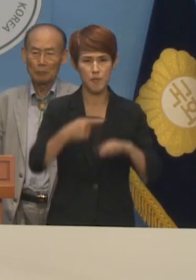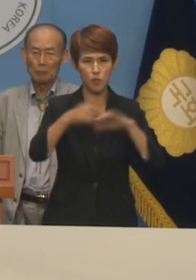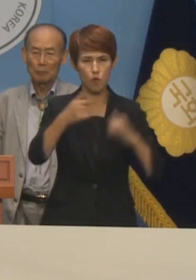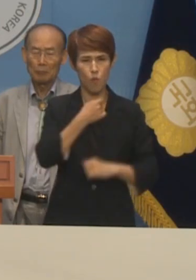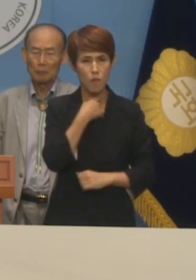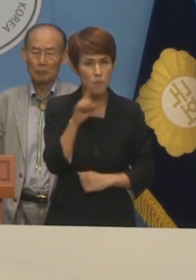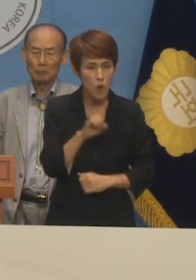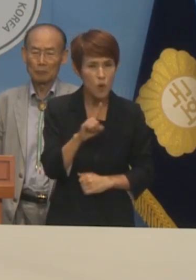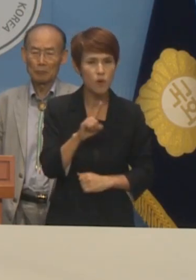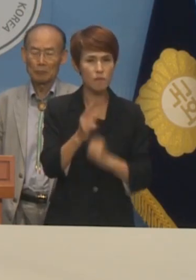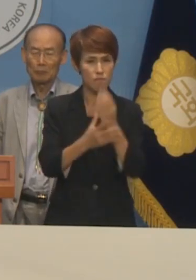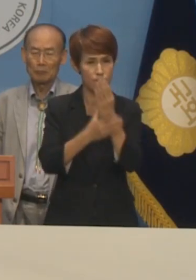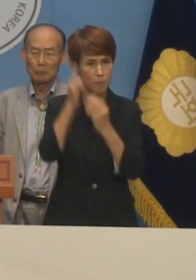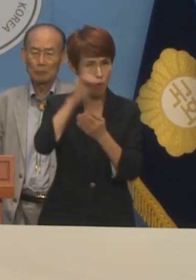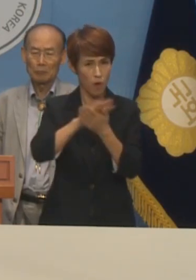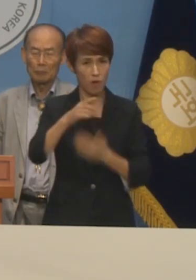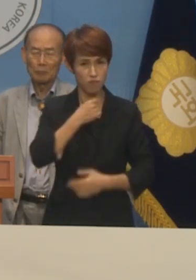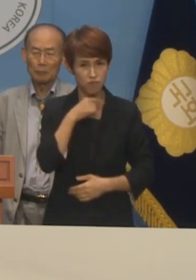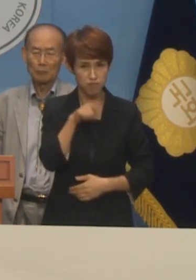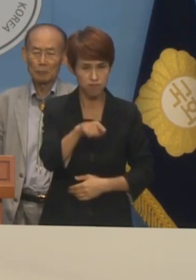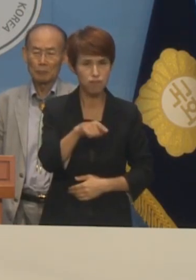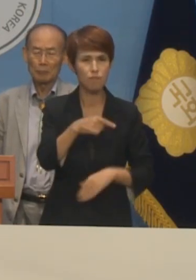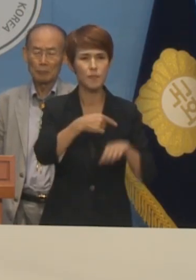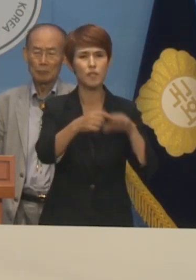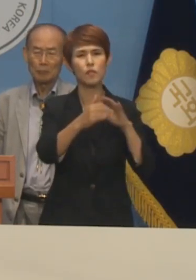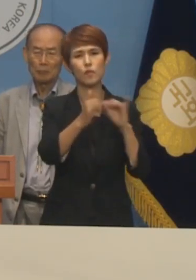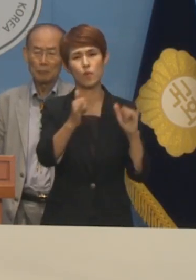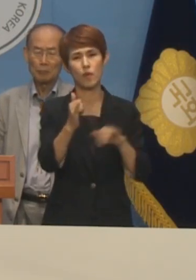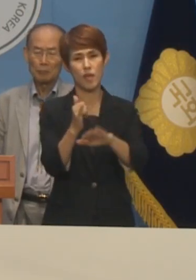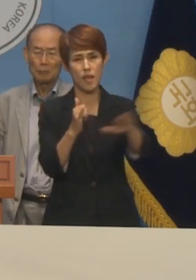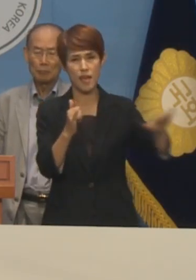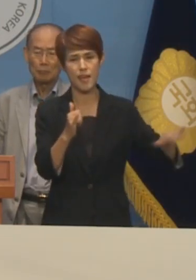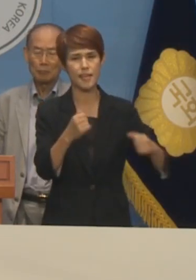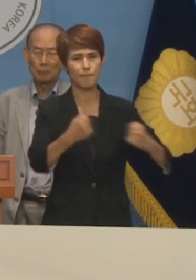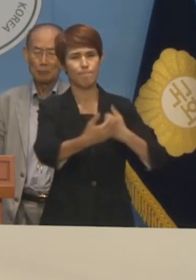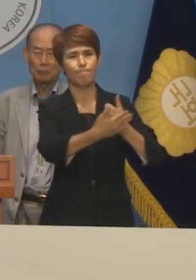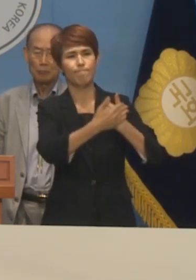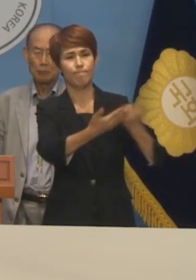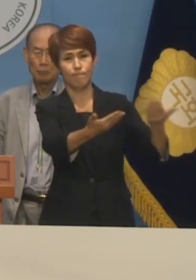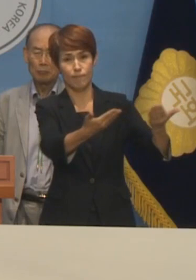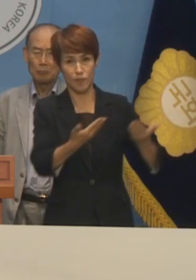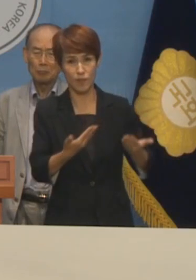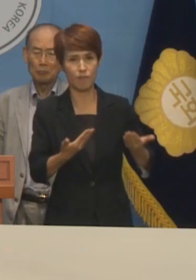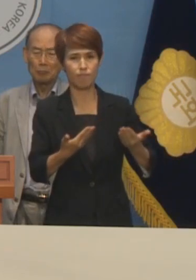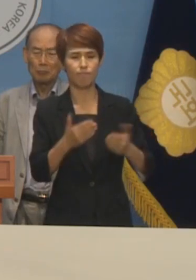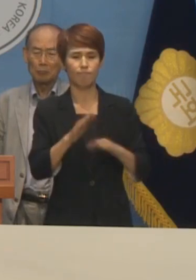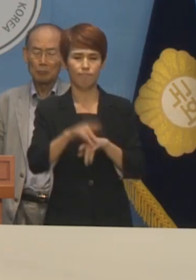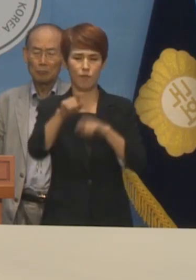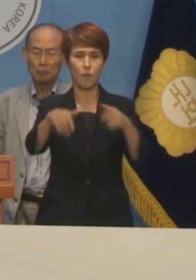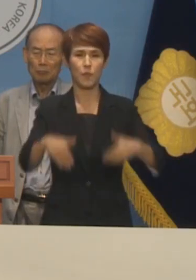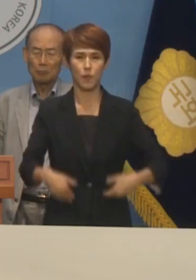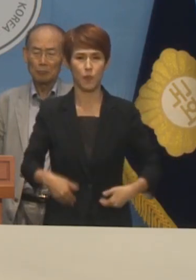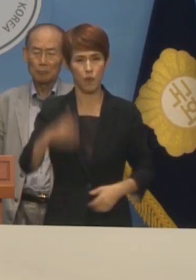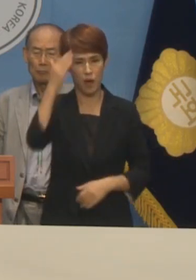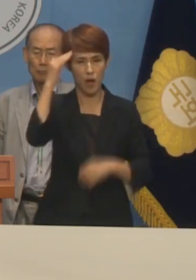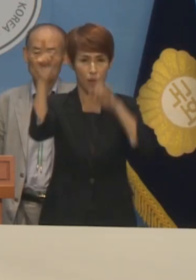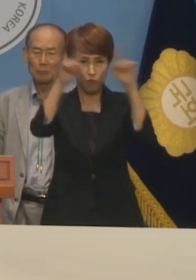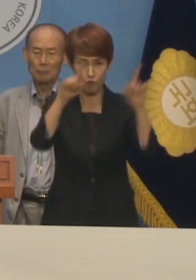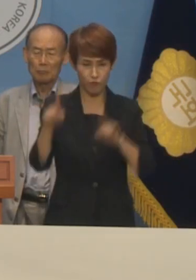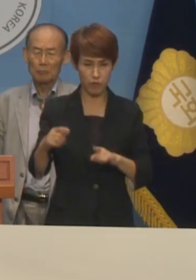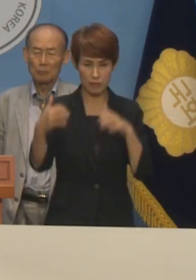충실하며 이런 실현할 수 있는 민중의 압도적인 지지에 기반하여 나가야 한다. 한반도에서